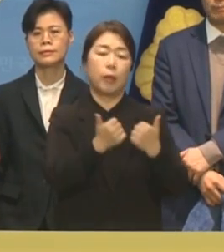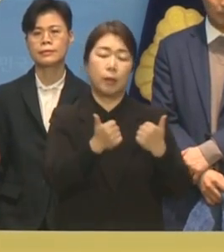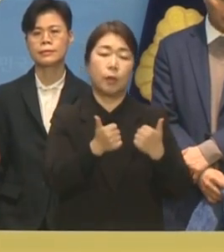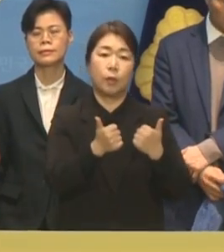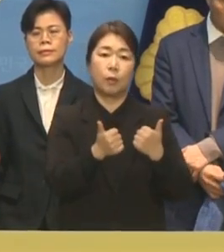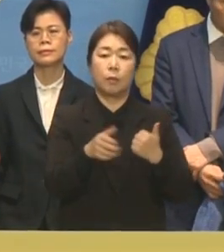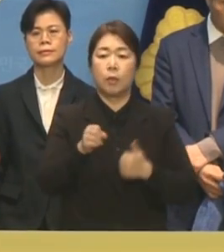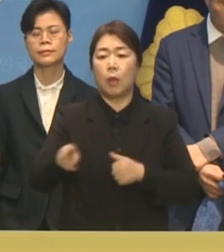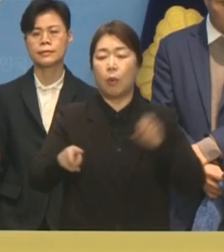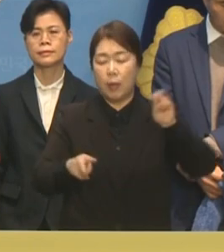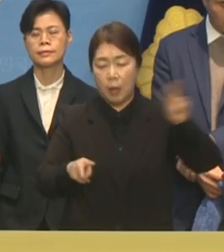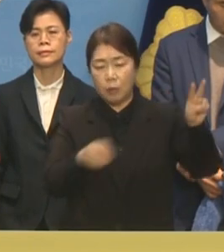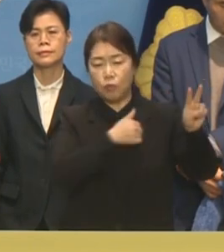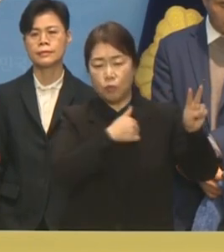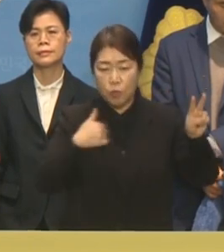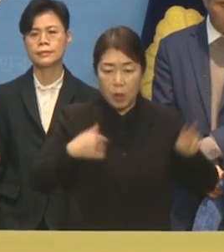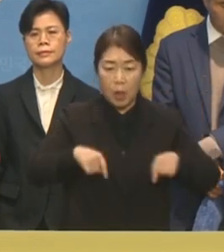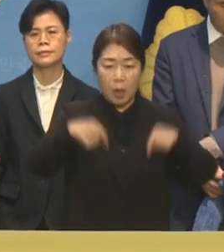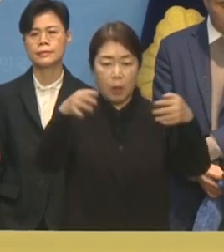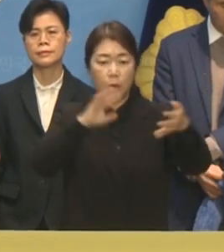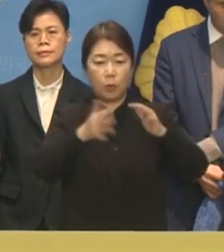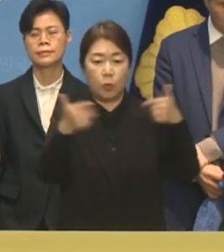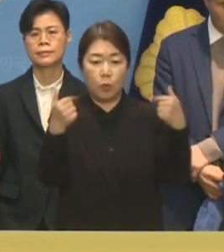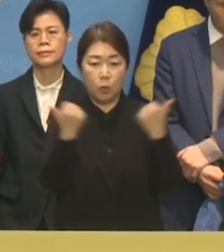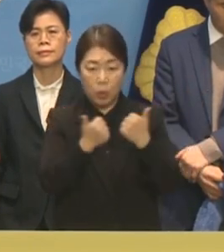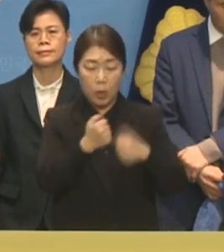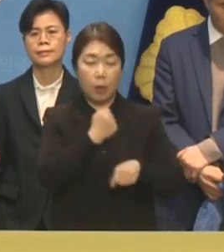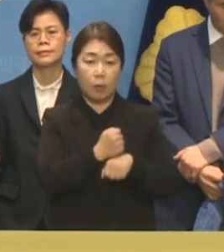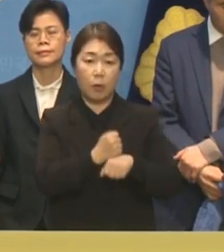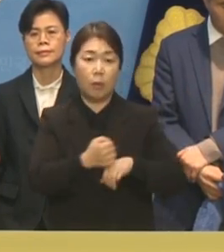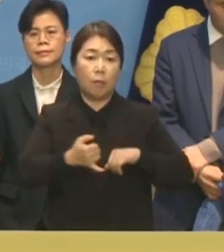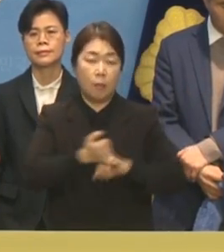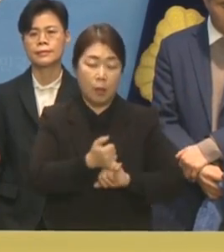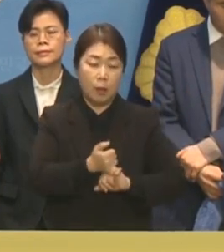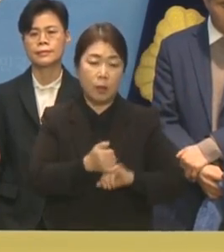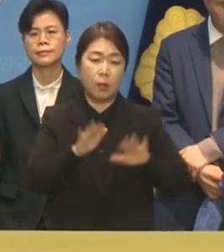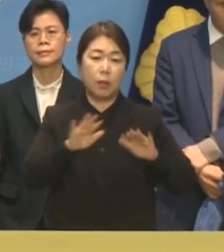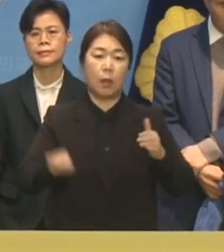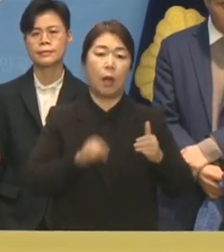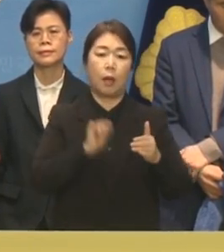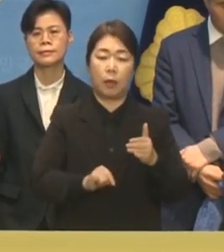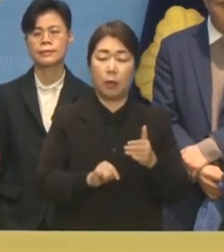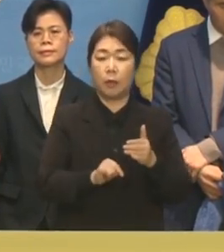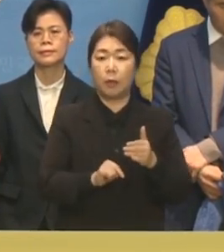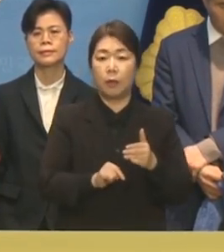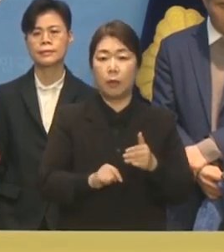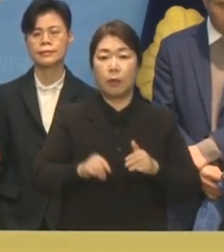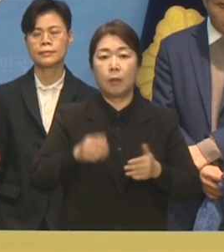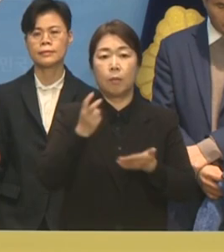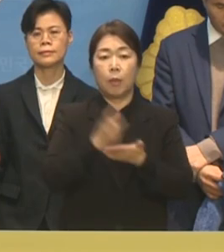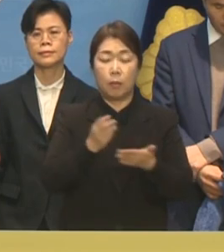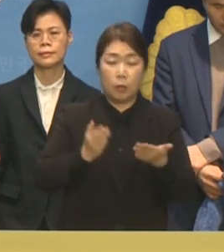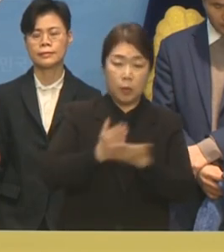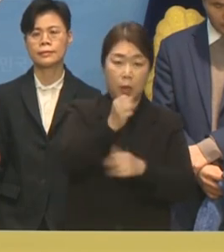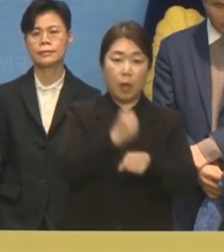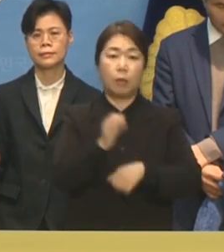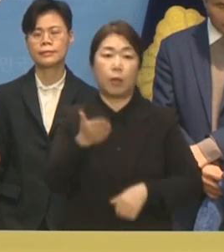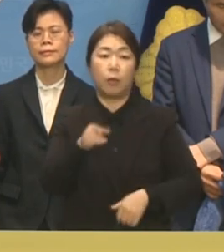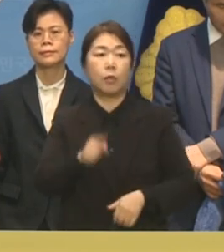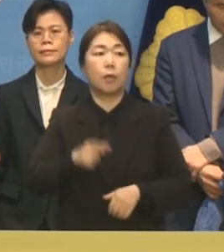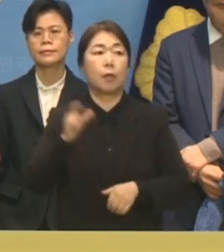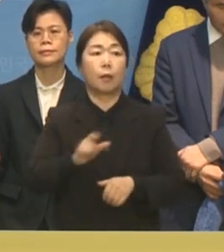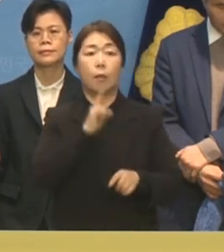국회에서 여야가 충분히 논의하여 반드시 회기 내에 처리하여야 할 것을